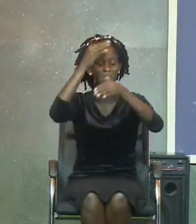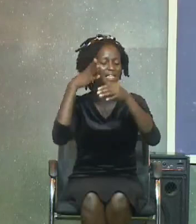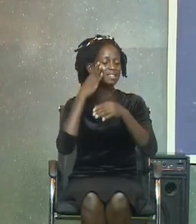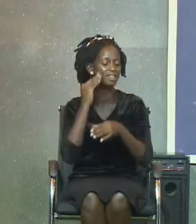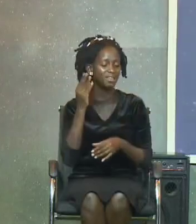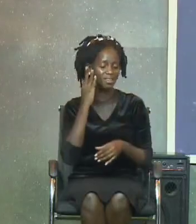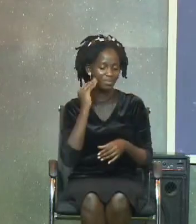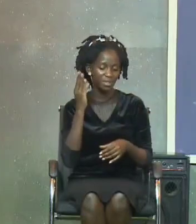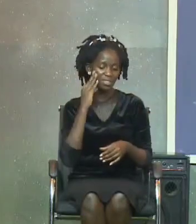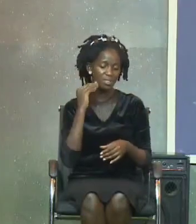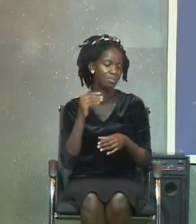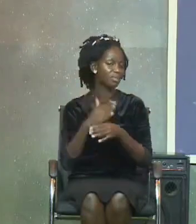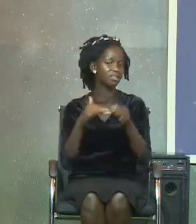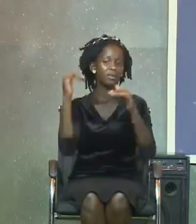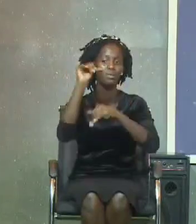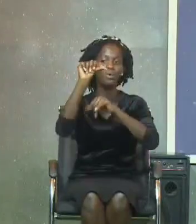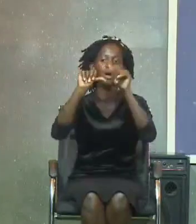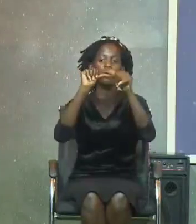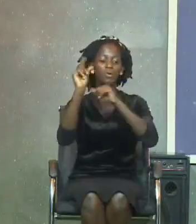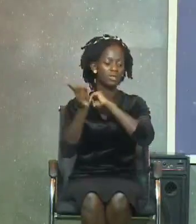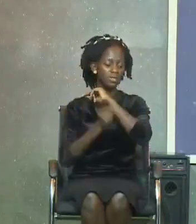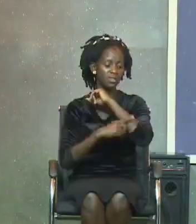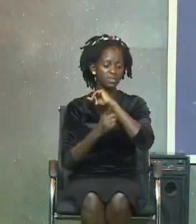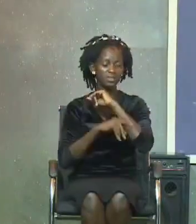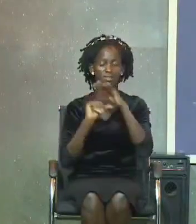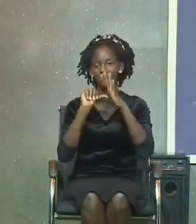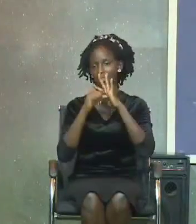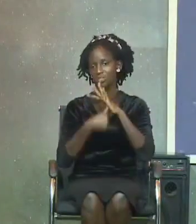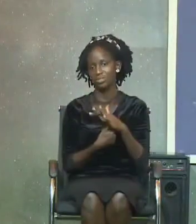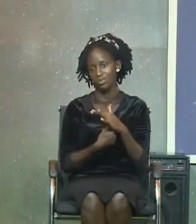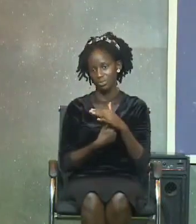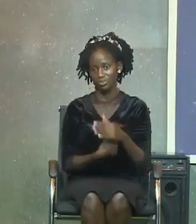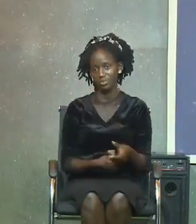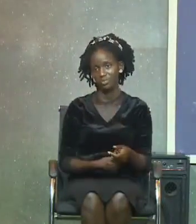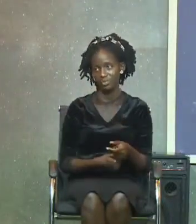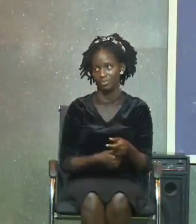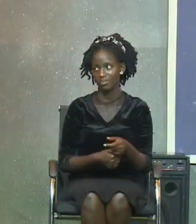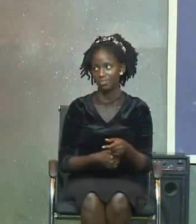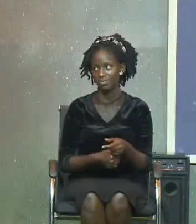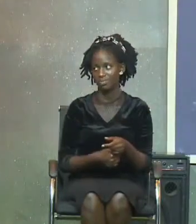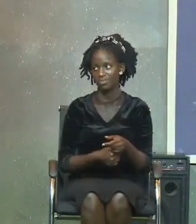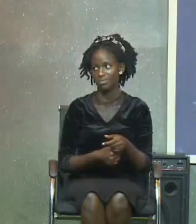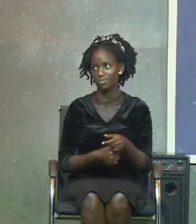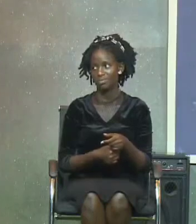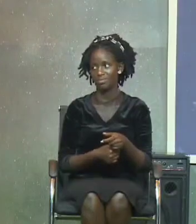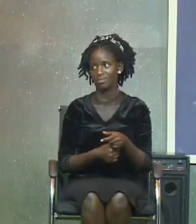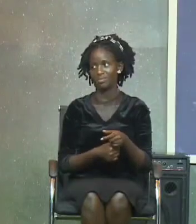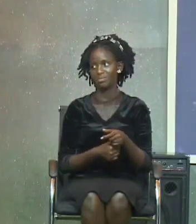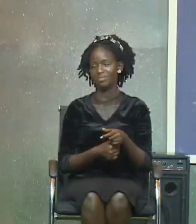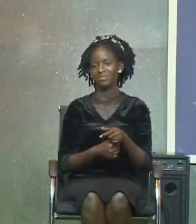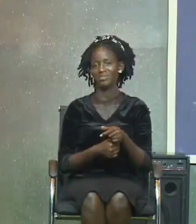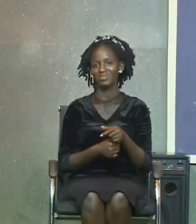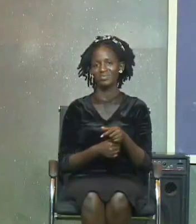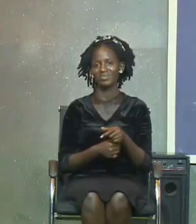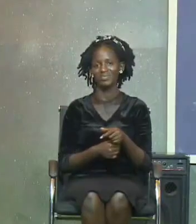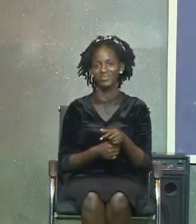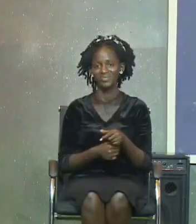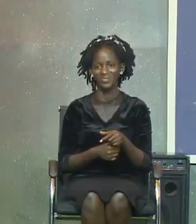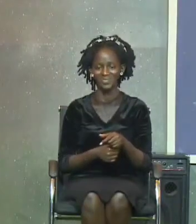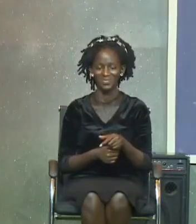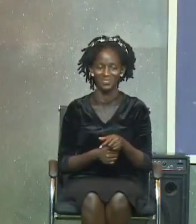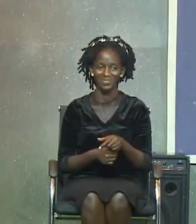wano aga sekisi. Kati gano ge baweereza ku WhatsApp siga sekisi. Lwaki onumiriza mu bantu?